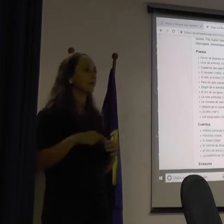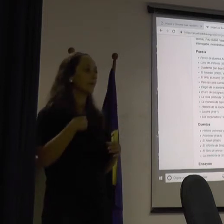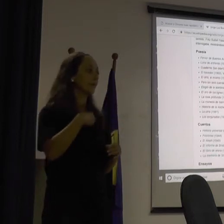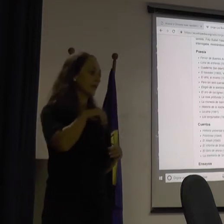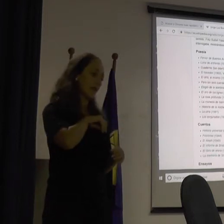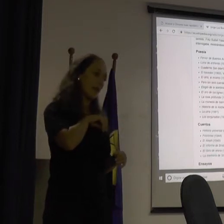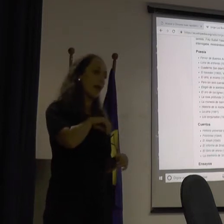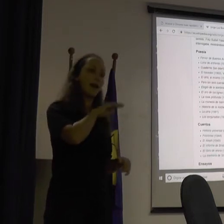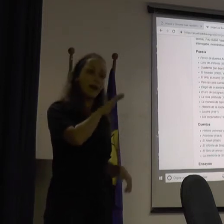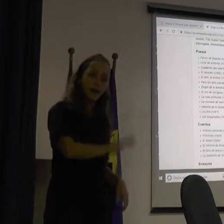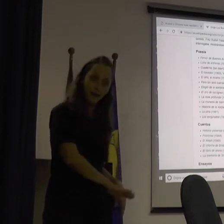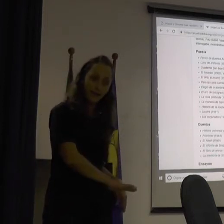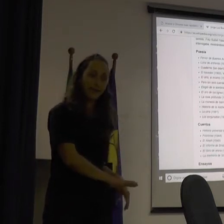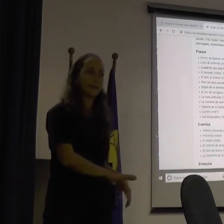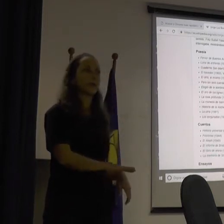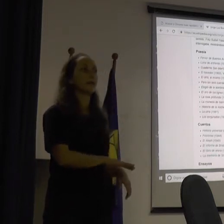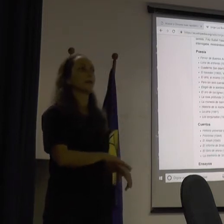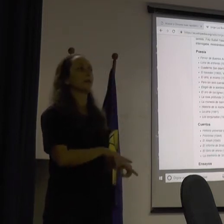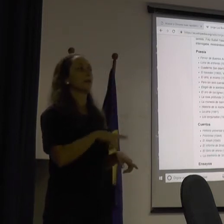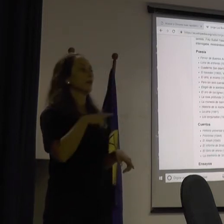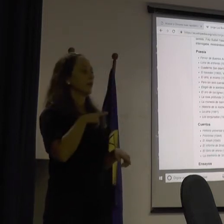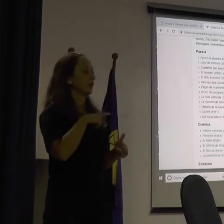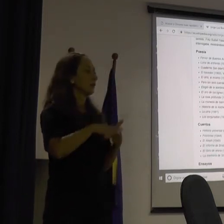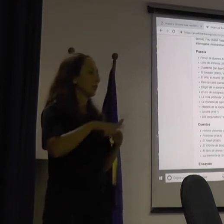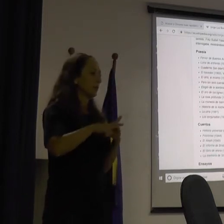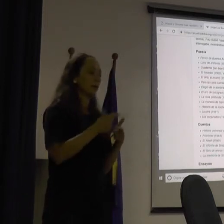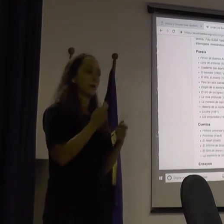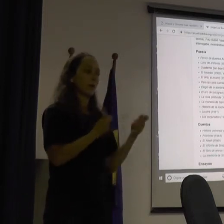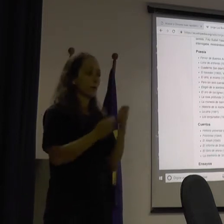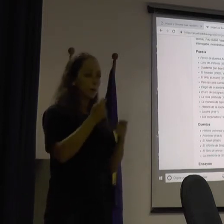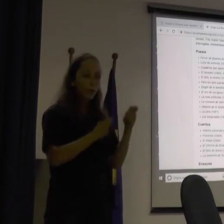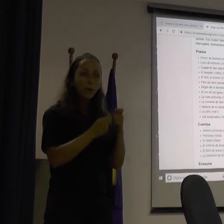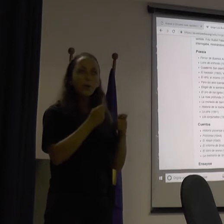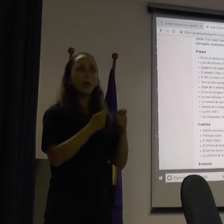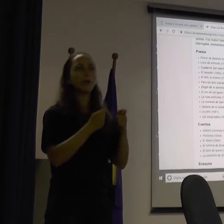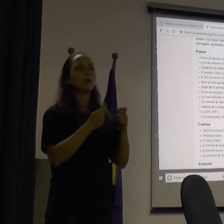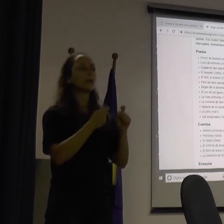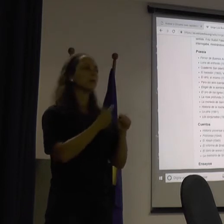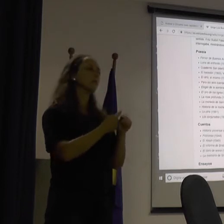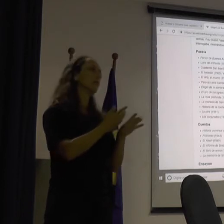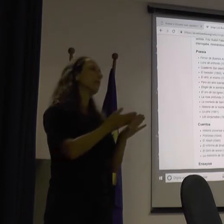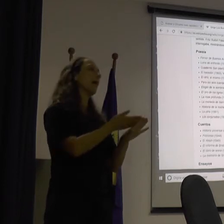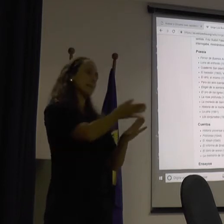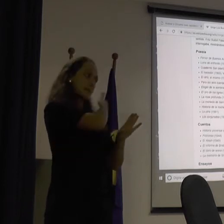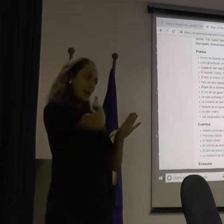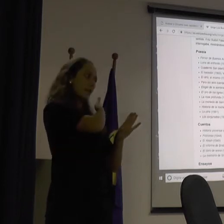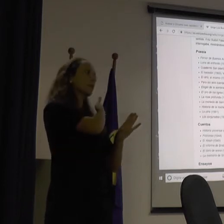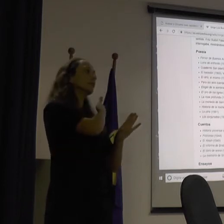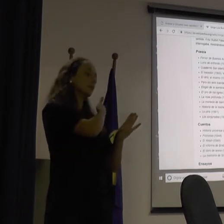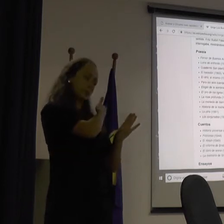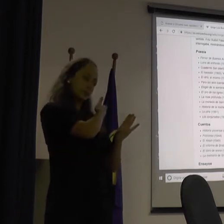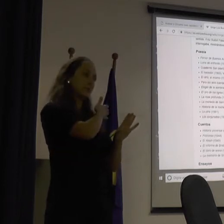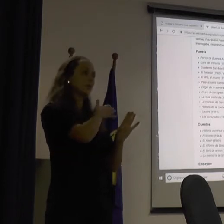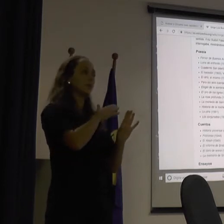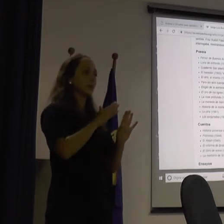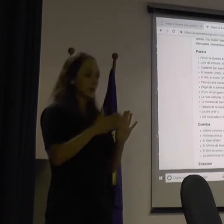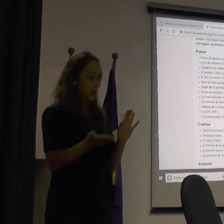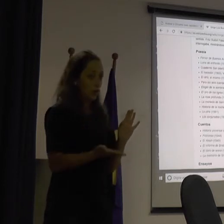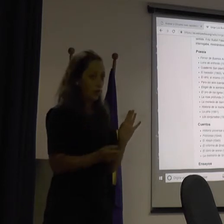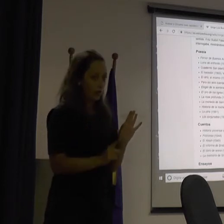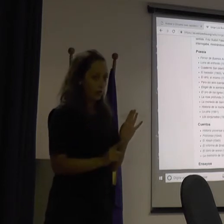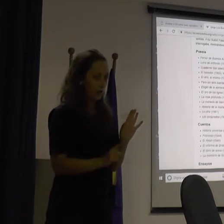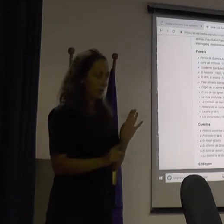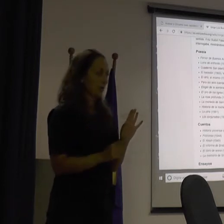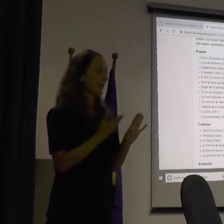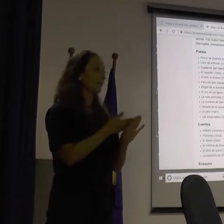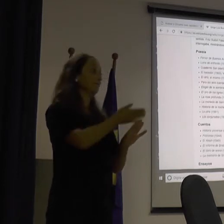salário era baixíssimo, né? Tinha uma inflação terrível, né? Tudo isso é coisa do passado e faz tão pouco tempo, né? Não